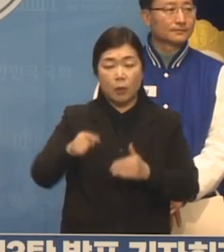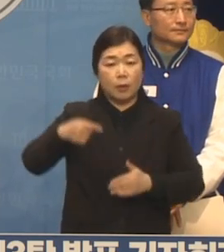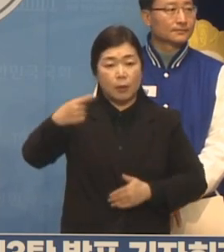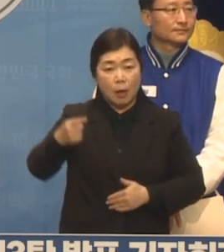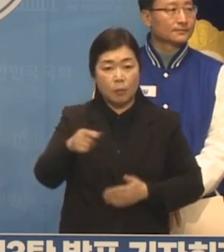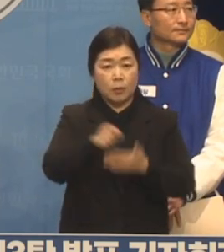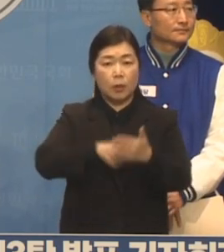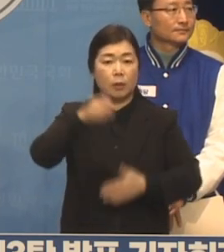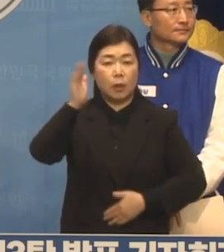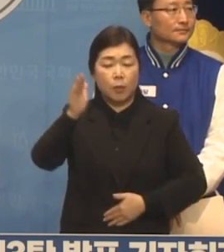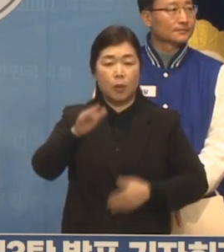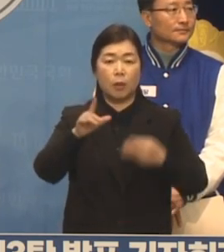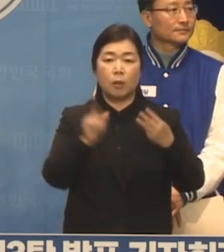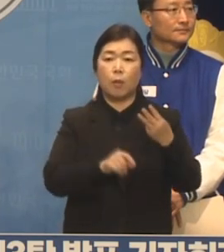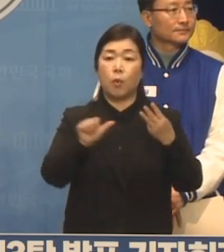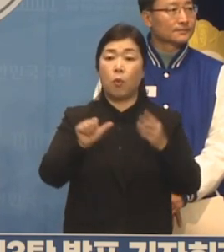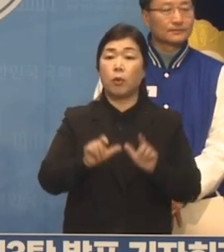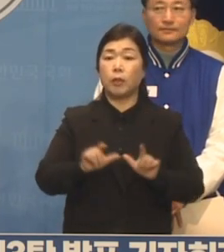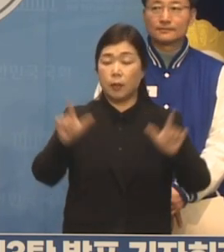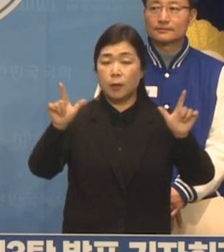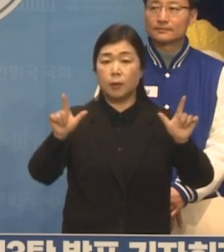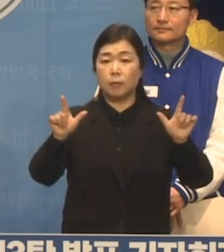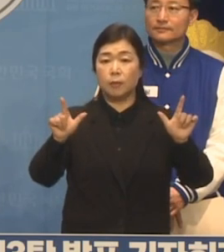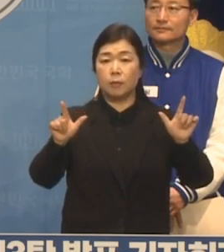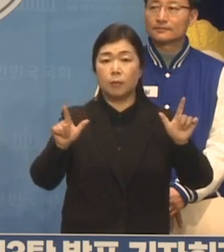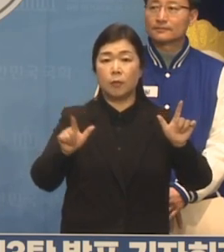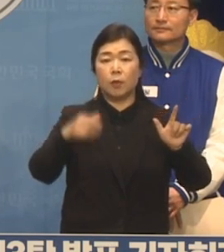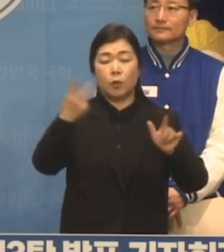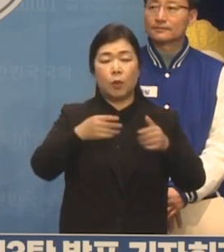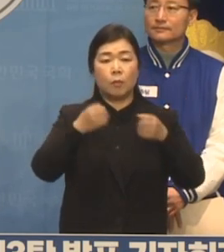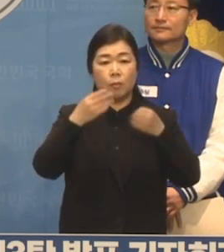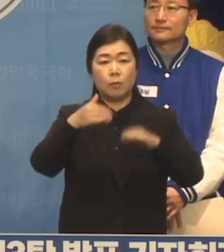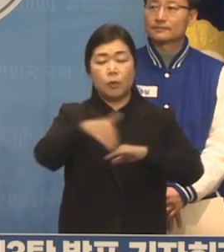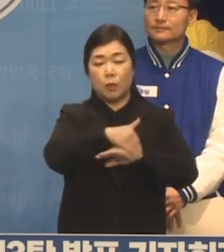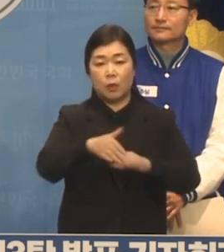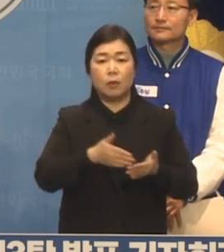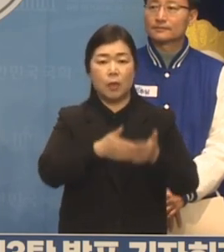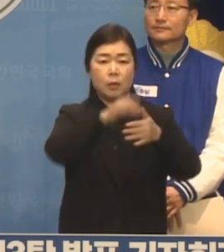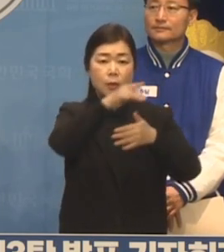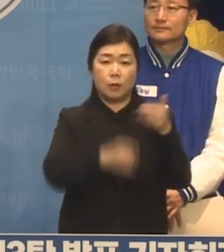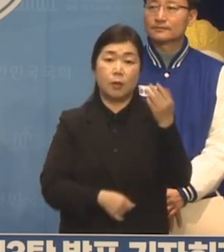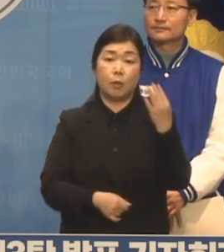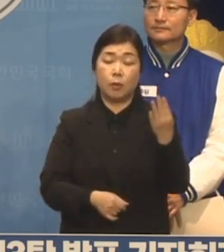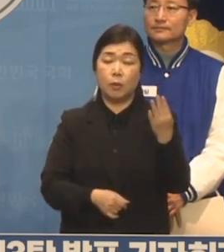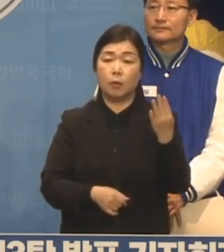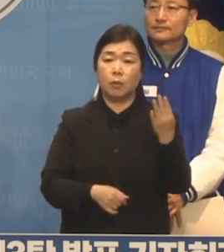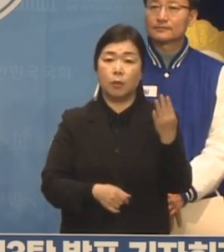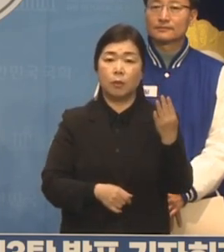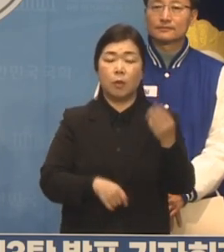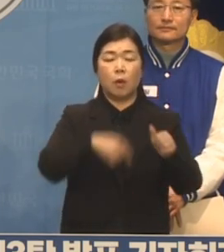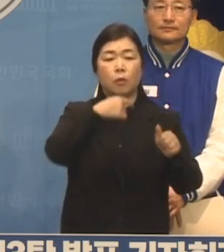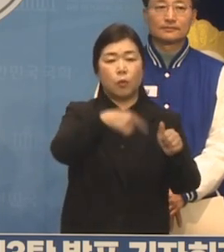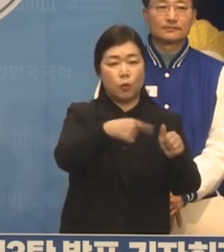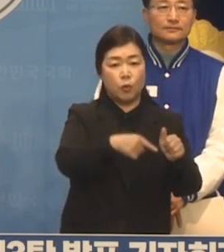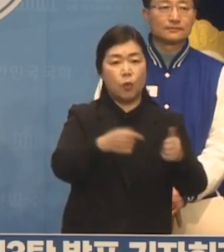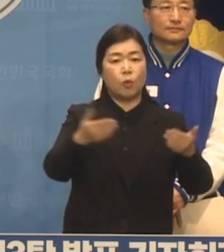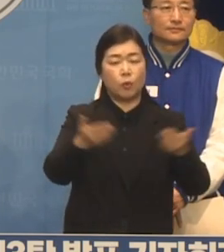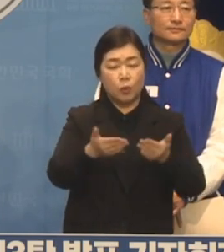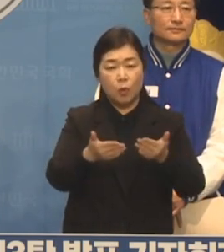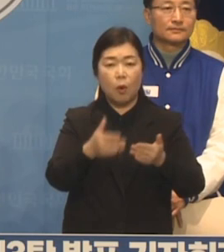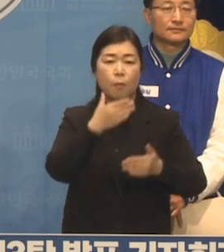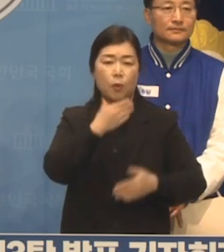다음 기자회견은 3월 5일 날 뉴민주당 정책제안 시리즈 4번째 순서로 교육,